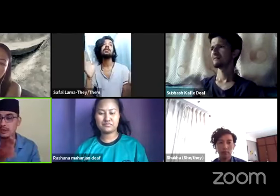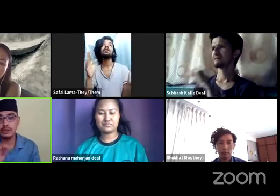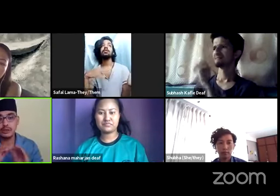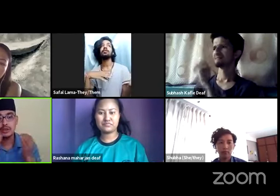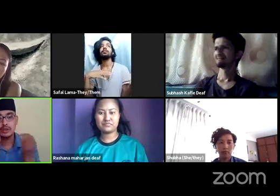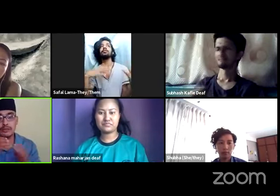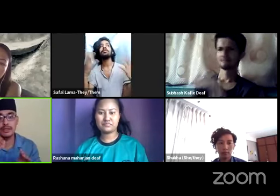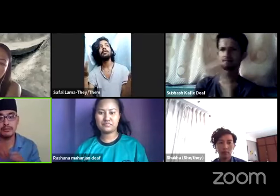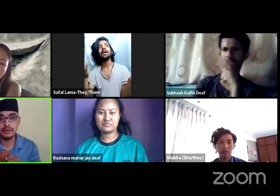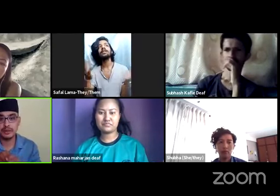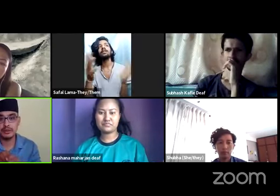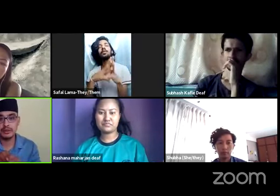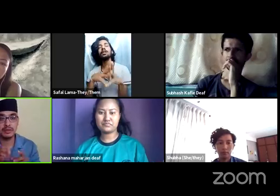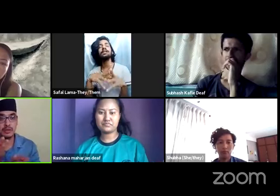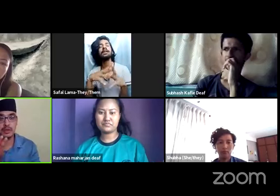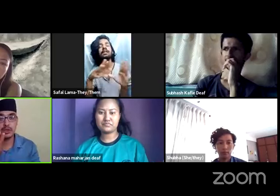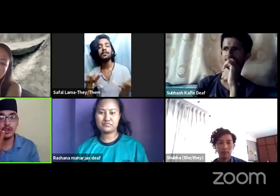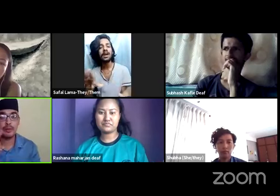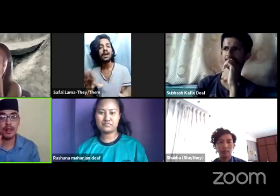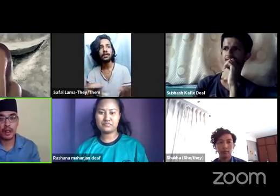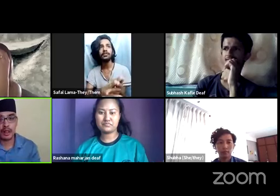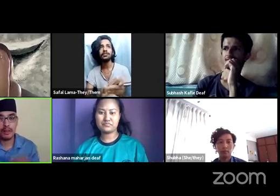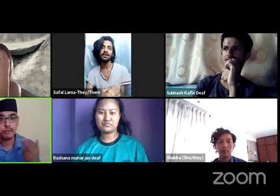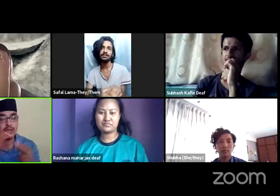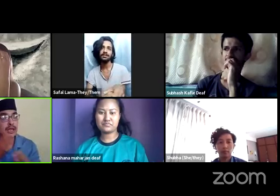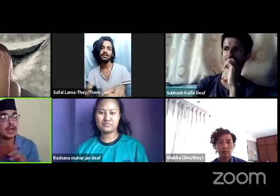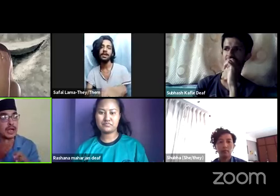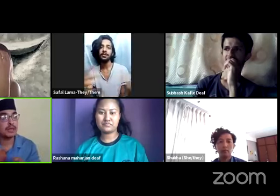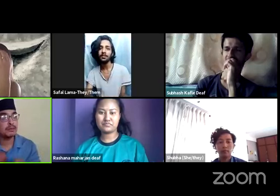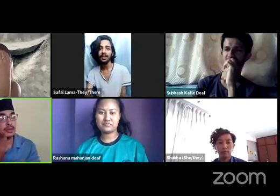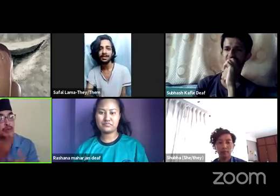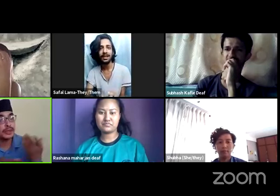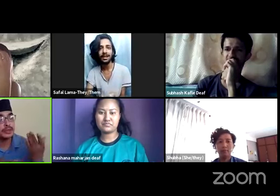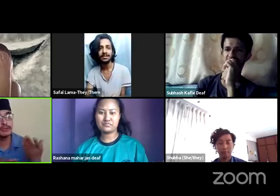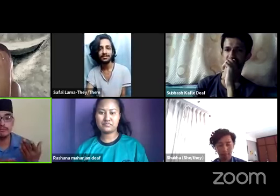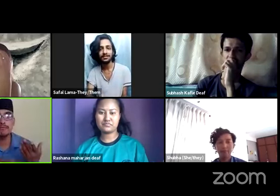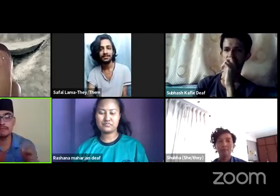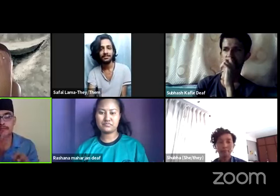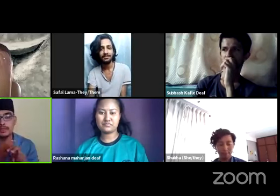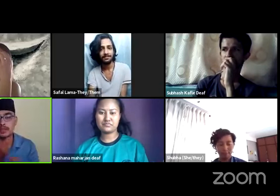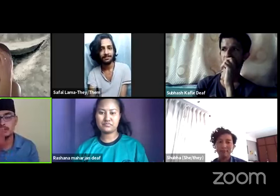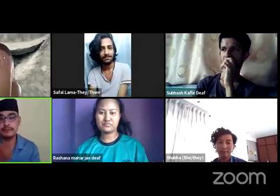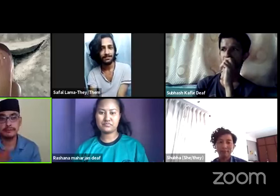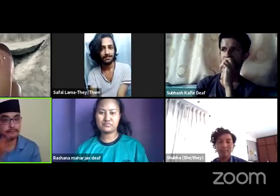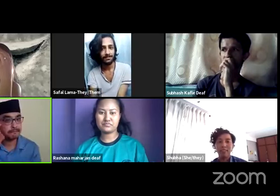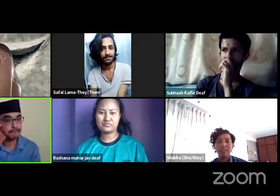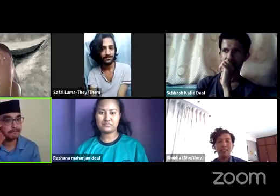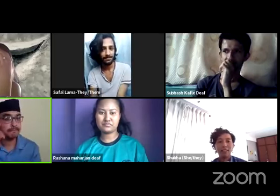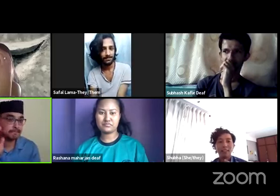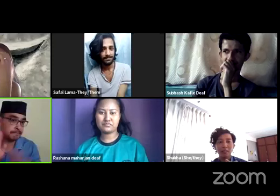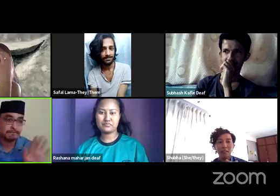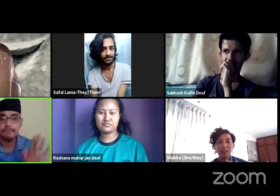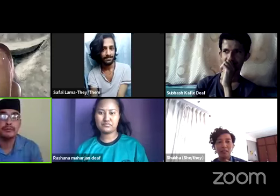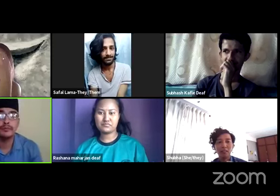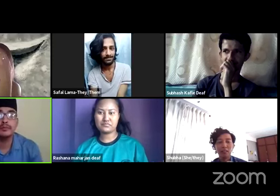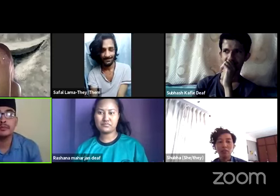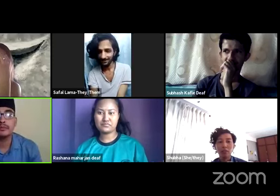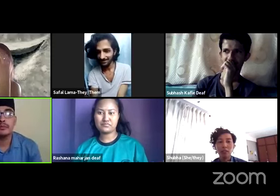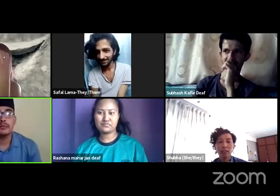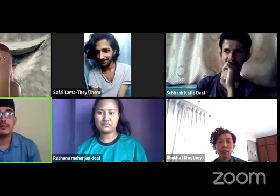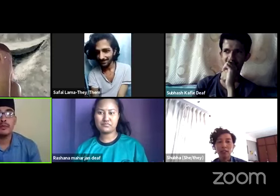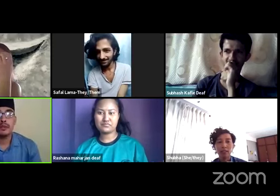चाहिँ यो डबल आइडेन्टिटी बोक्नेलाई चाहिँ एकदम गाह्रो हुन्छ कि। त्यही हो मलाई चाहिँ त्यही लाग्छ। धेरै धेरै धन्यवाद।